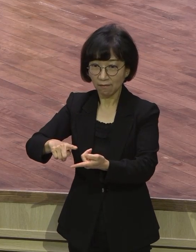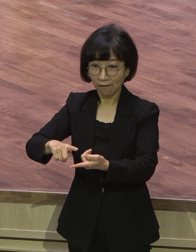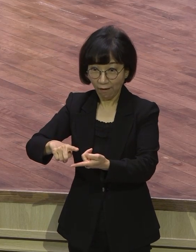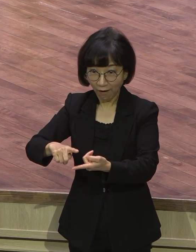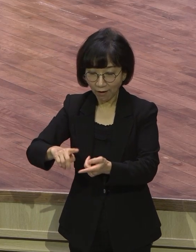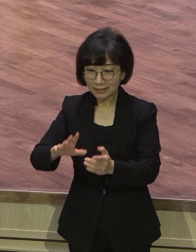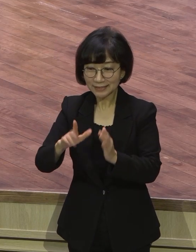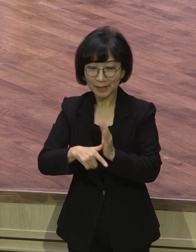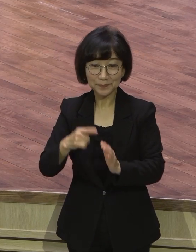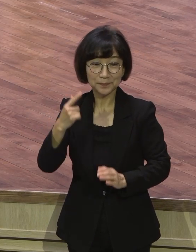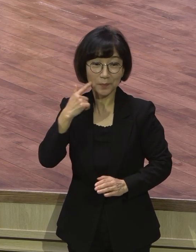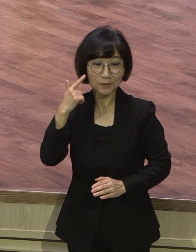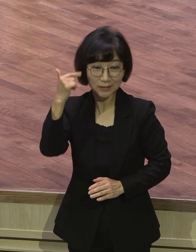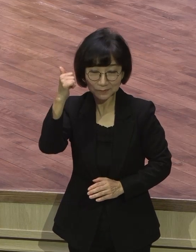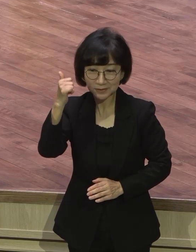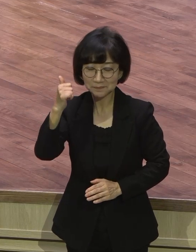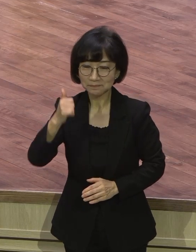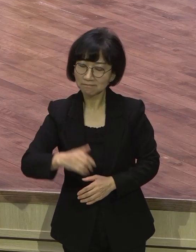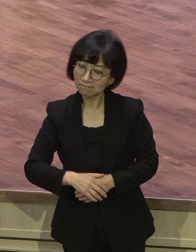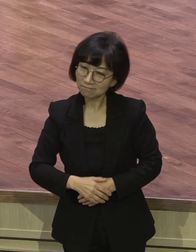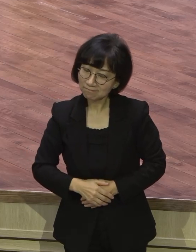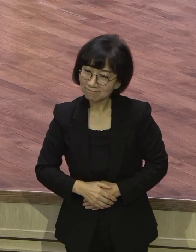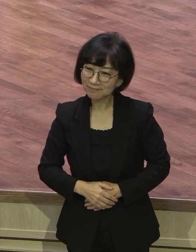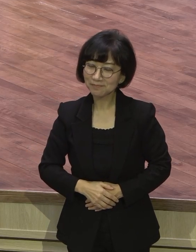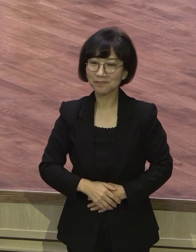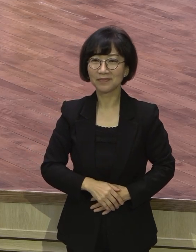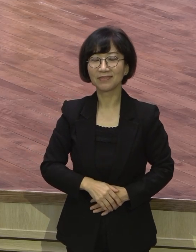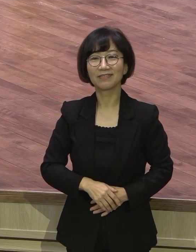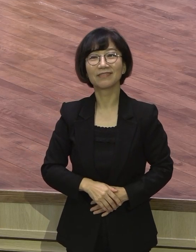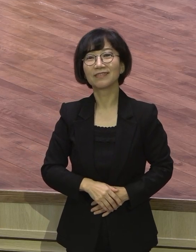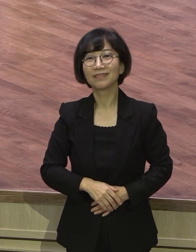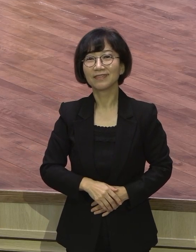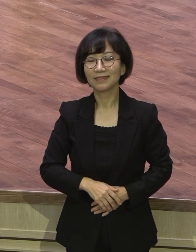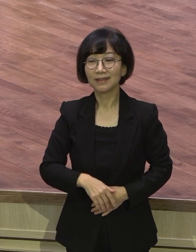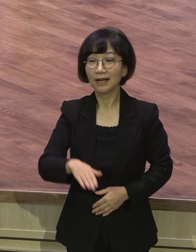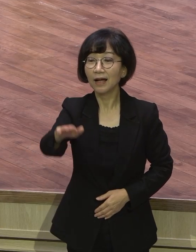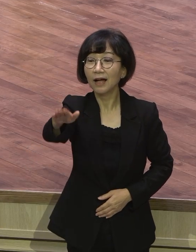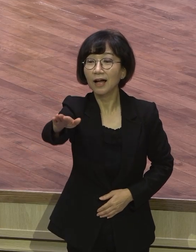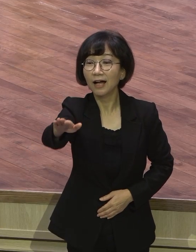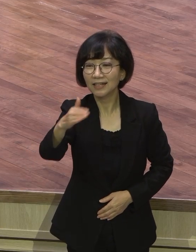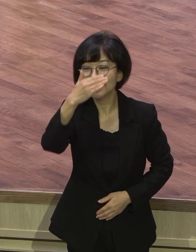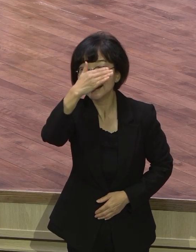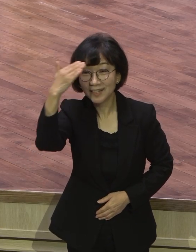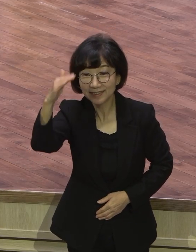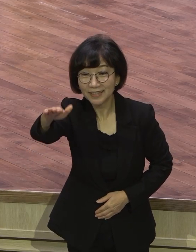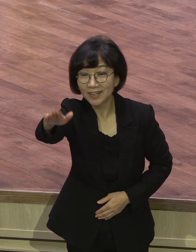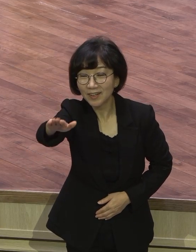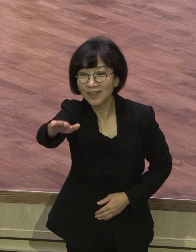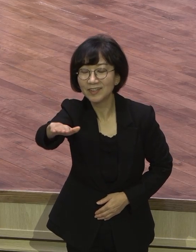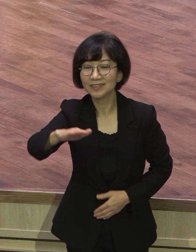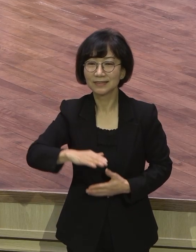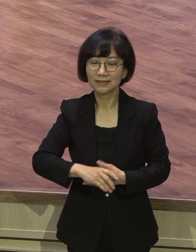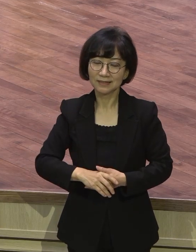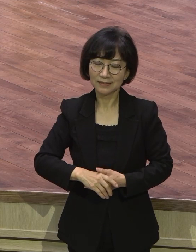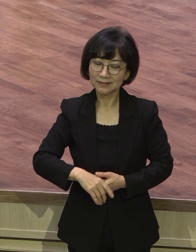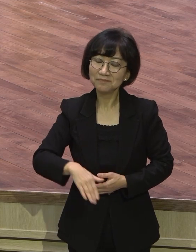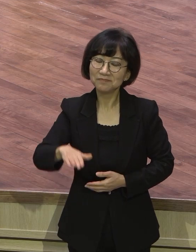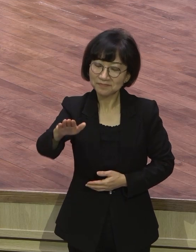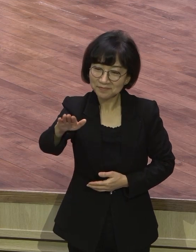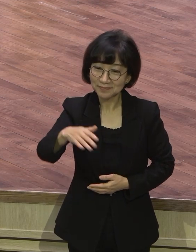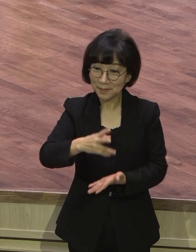이 말을 들은 이 아이언사이드 목사님이 그 청년에게 이런 말을 했어요. 여보게